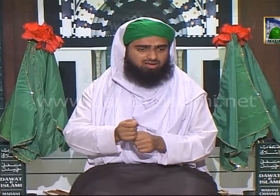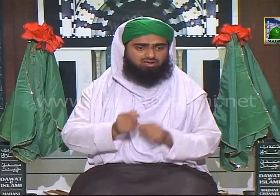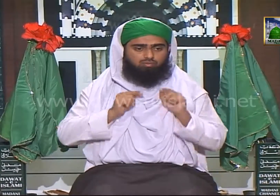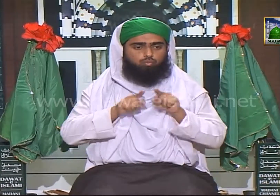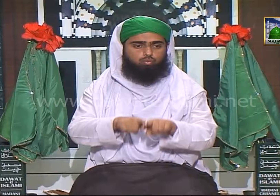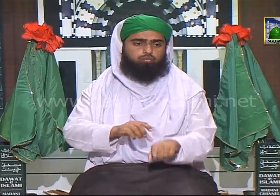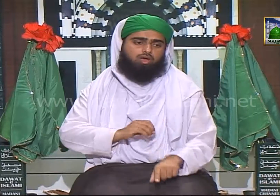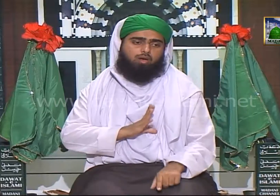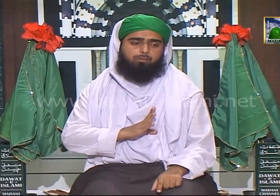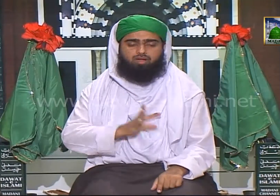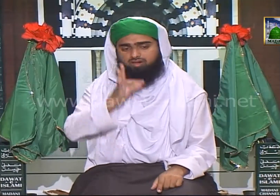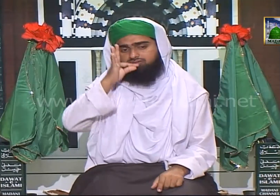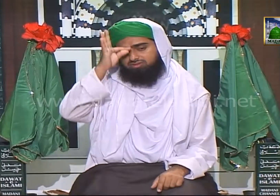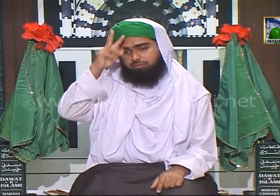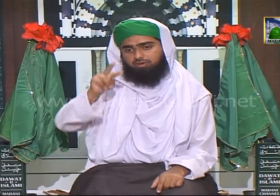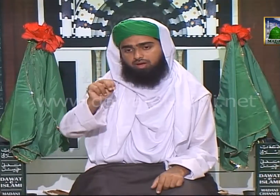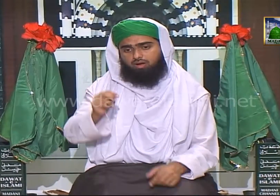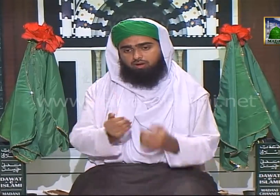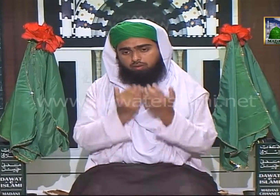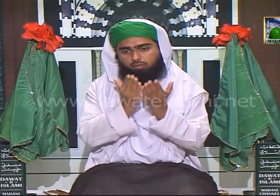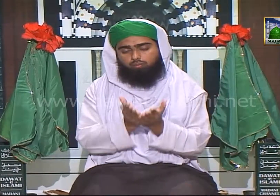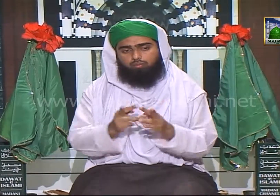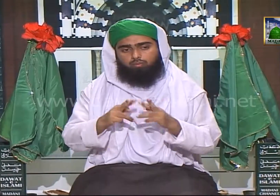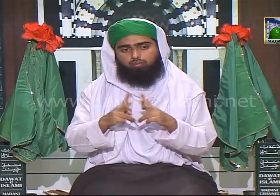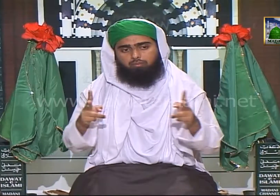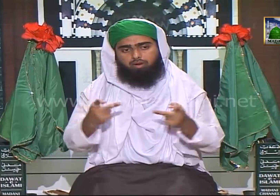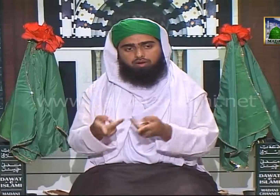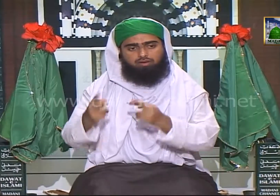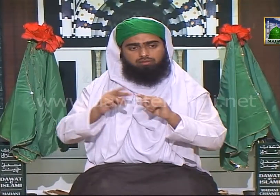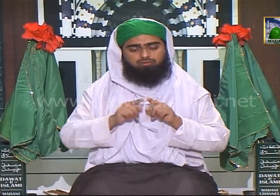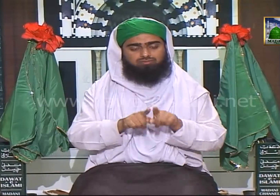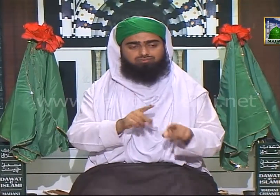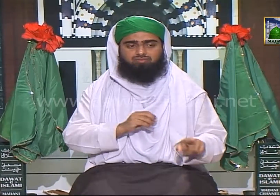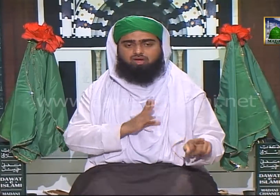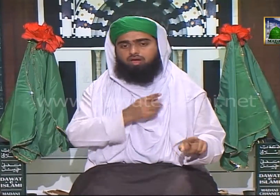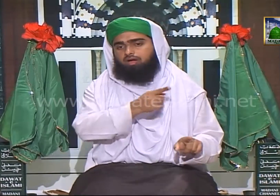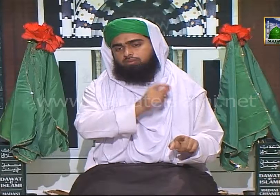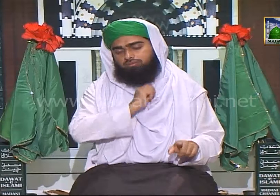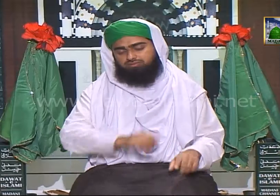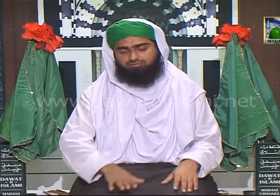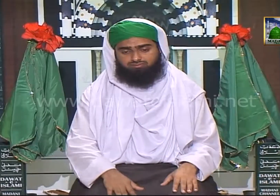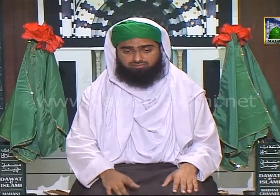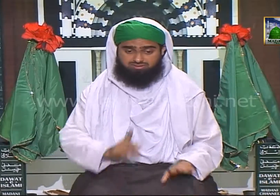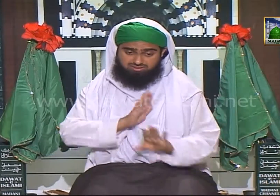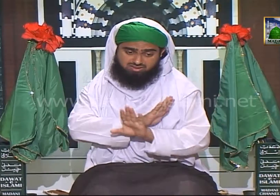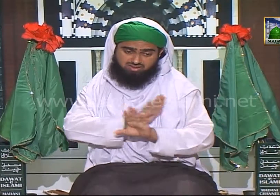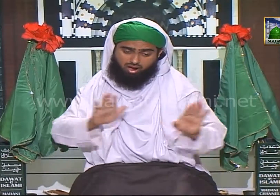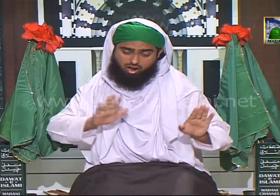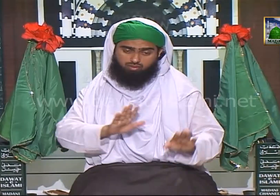کہ سنت نوح ادا کر رہے ہیں، لیکن دیانت داری ہر کام میں شرط ہے۔ نوح علیہ السلام کی سنت اسی صورت میں ادا ہوگی کہ